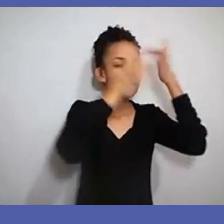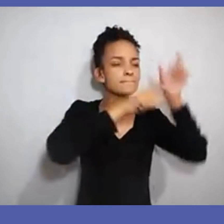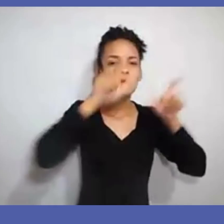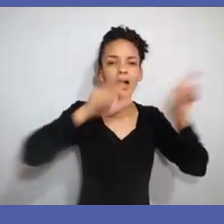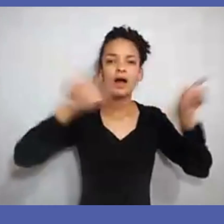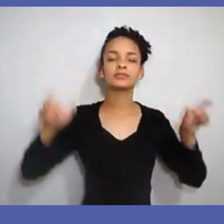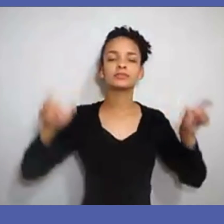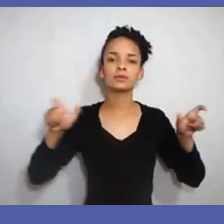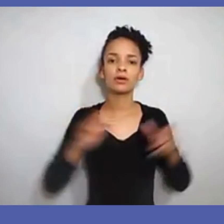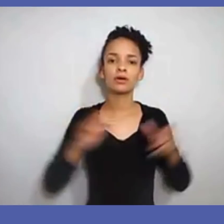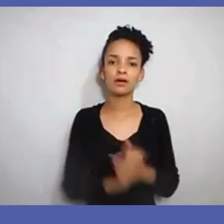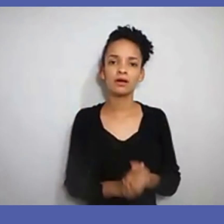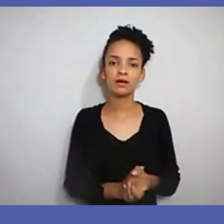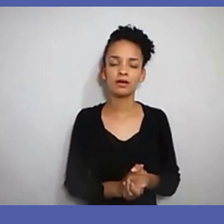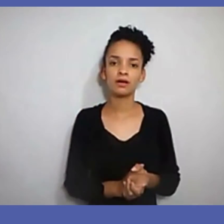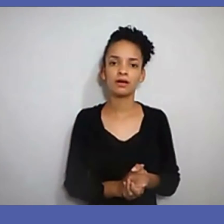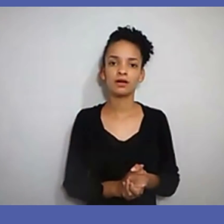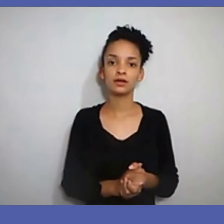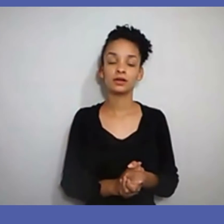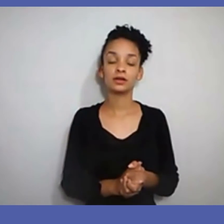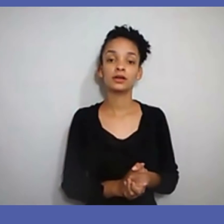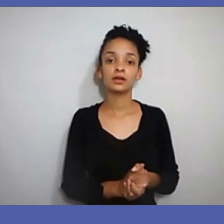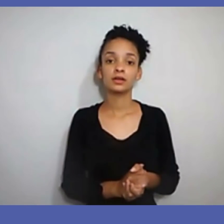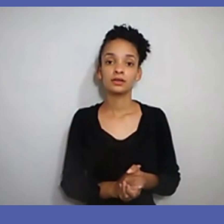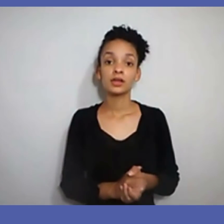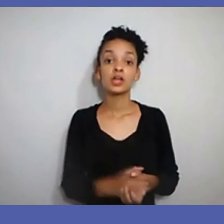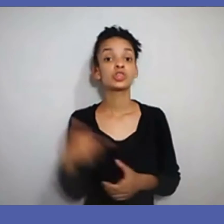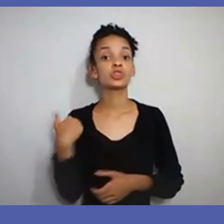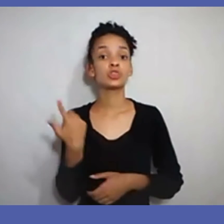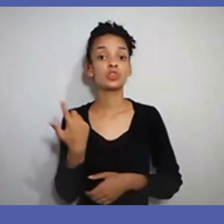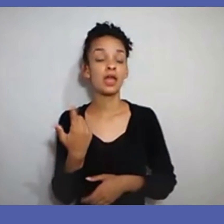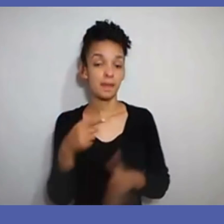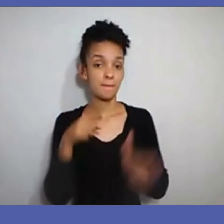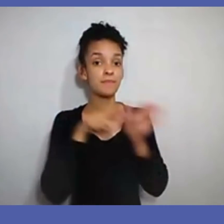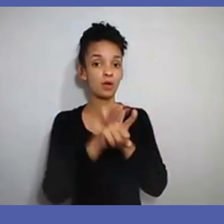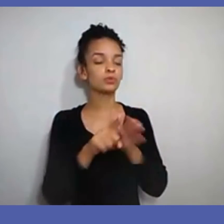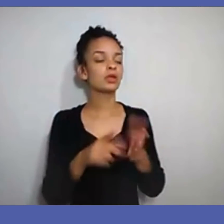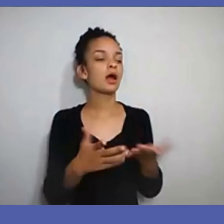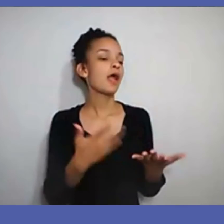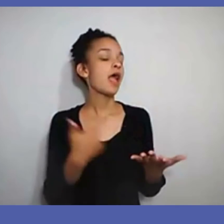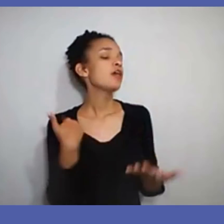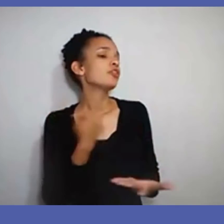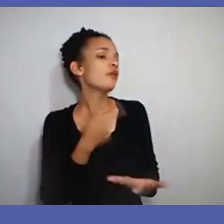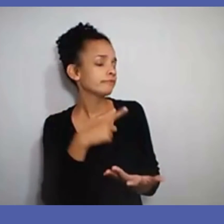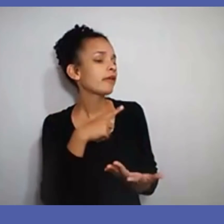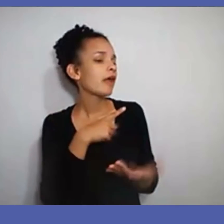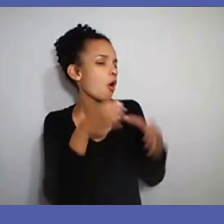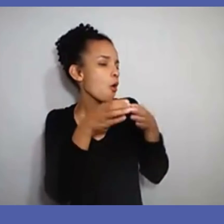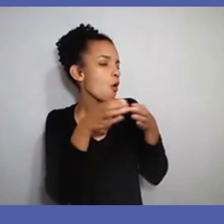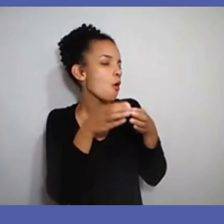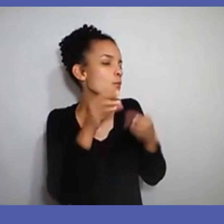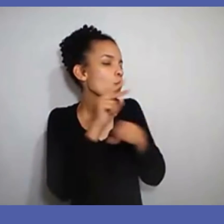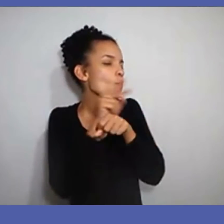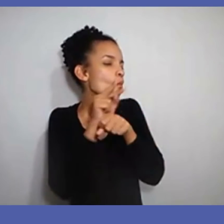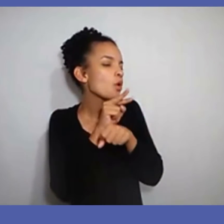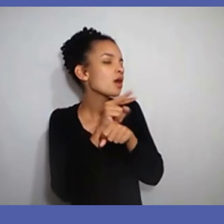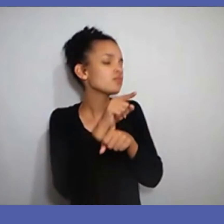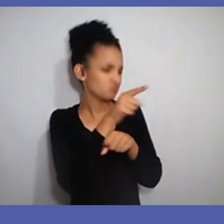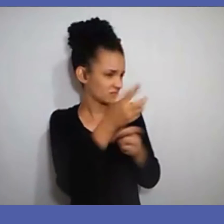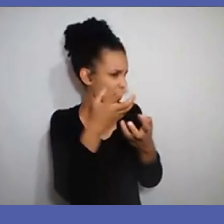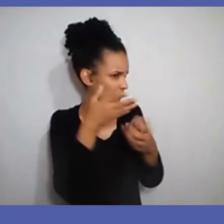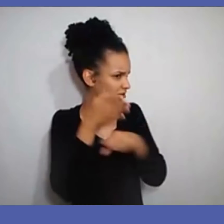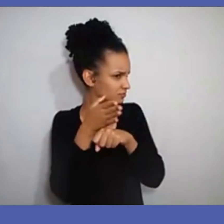Nós temos um grupo de cuidado, você não quer fazer parte? Um grupo para buscar Deus, você não quer fazer